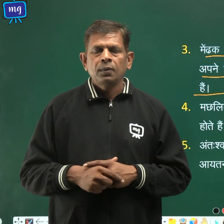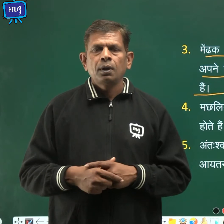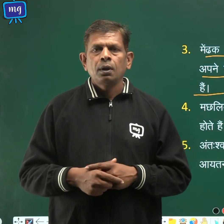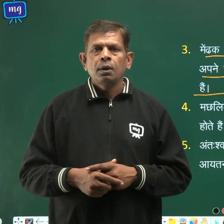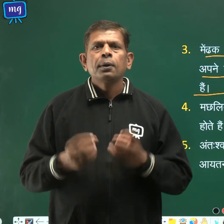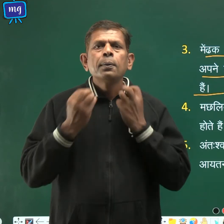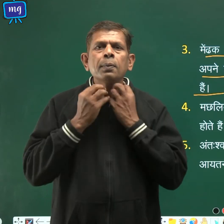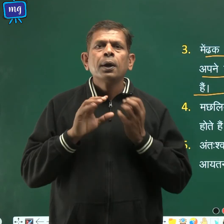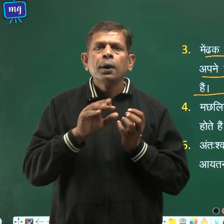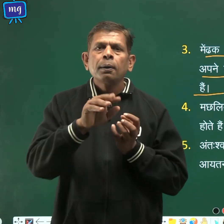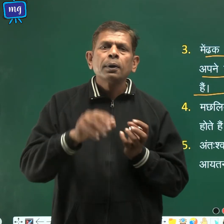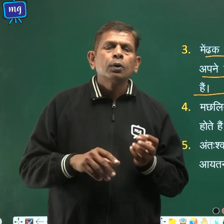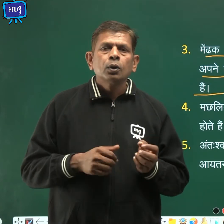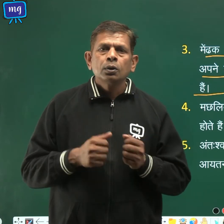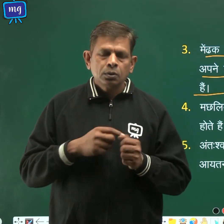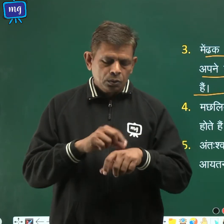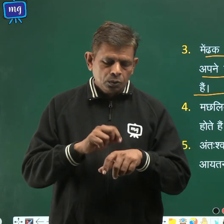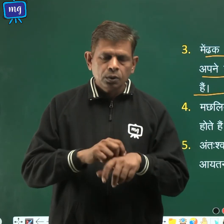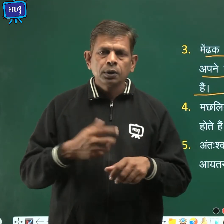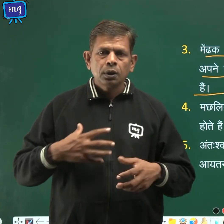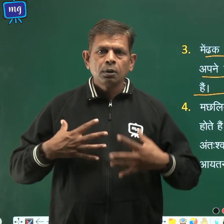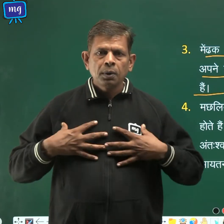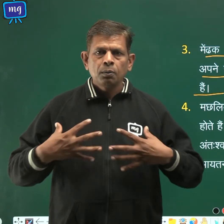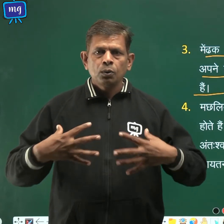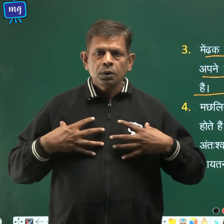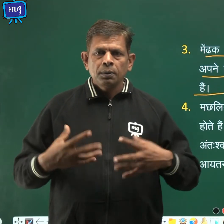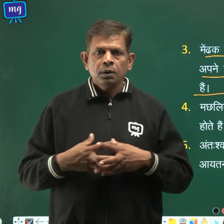मेंढक त्वचा के साथ साथ फेफड़ों से भी